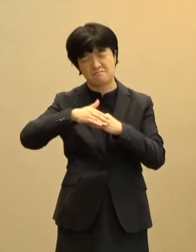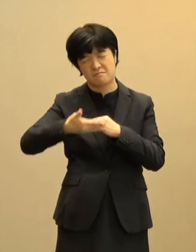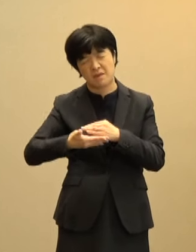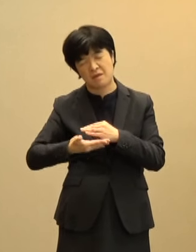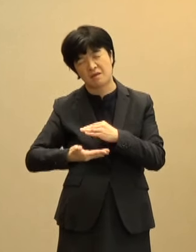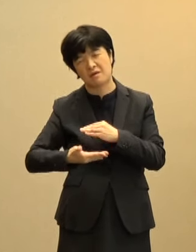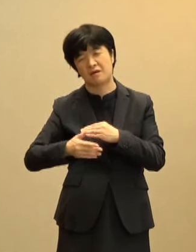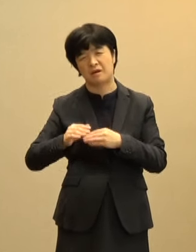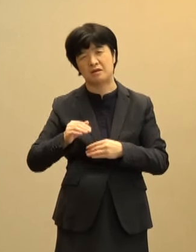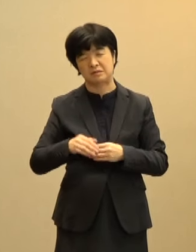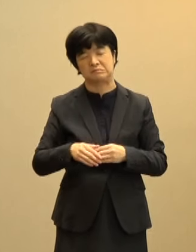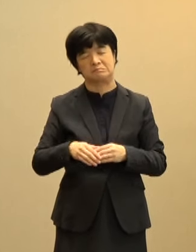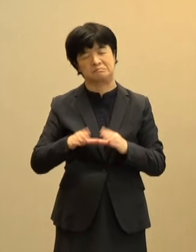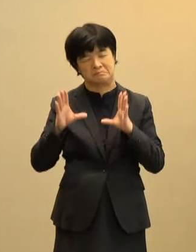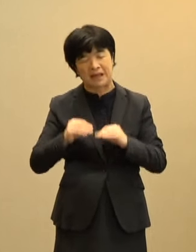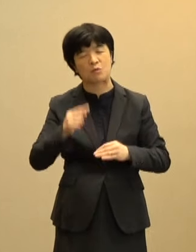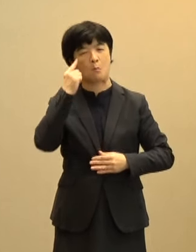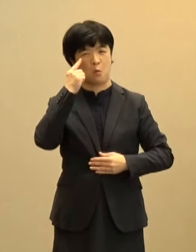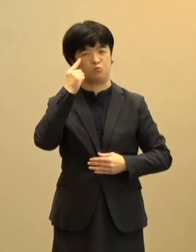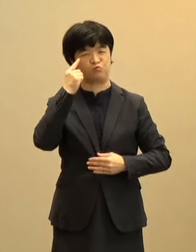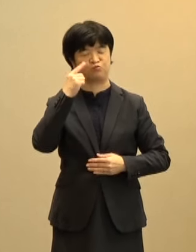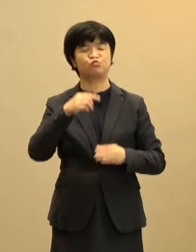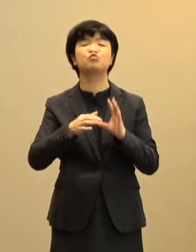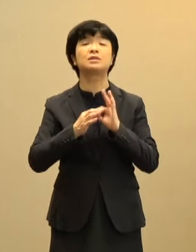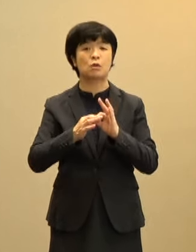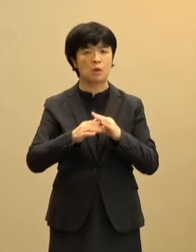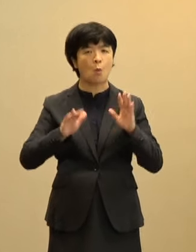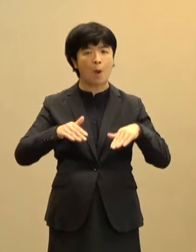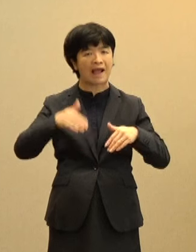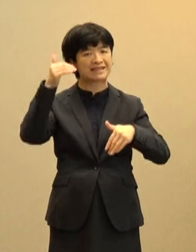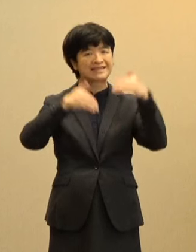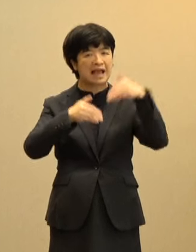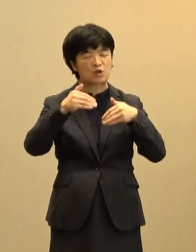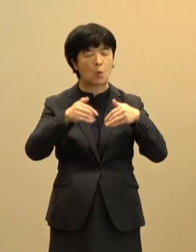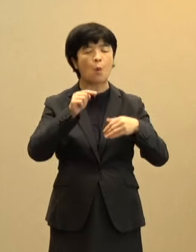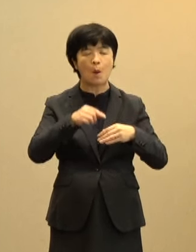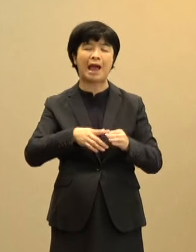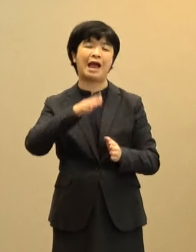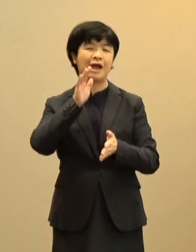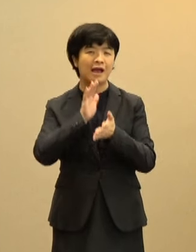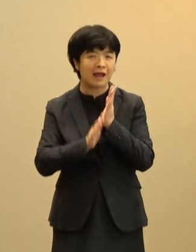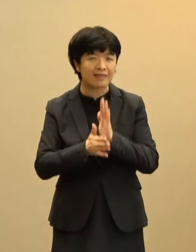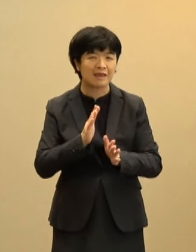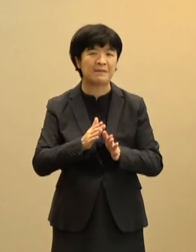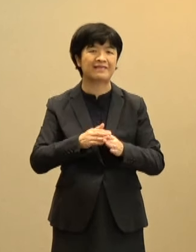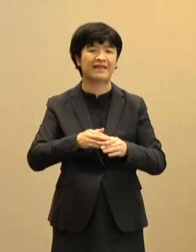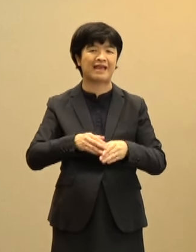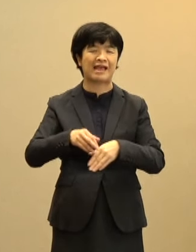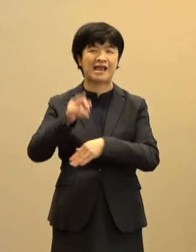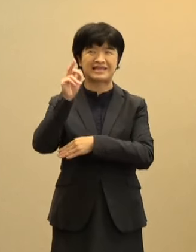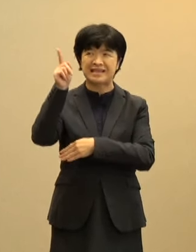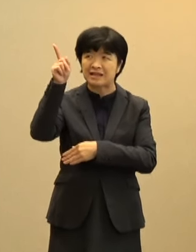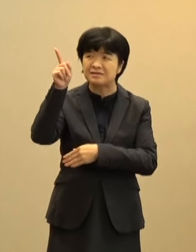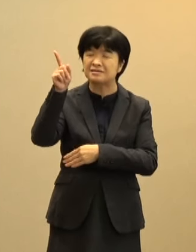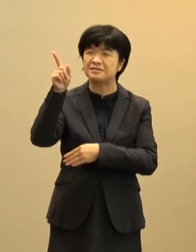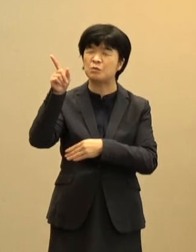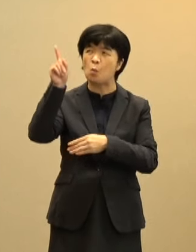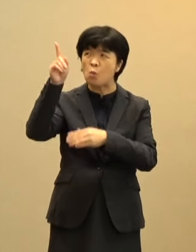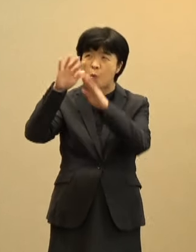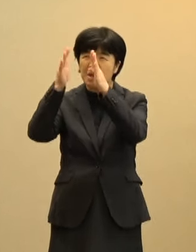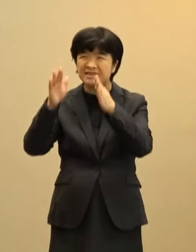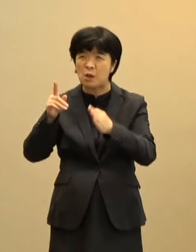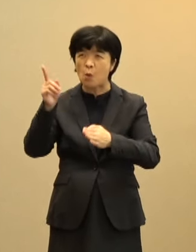たというふうに思っておりますので、今回の選挙というのはですね、改めてこの政治への信頼をどう取り戻していくの